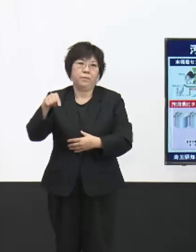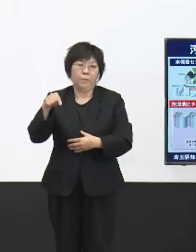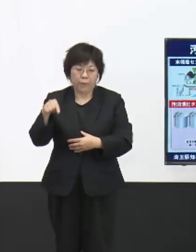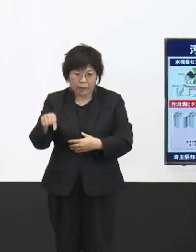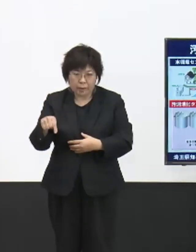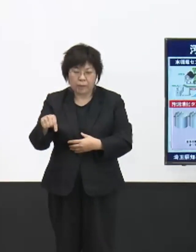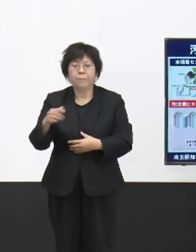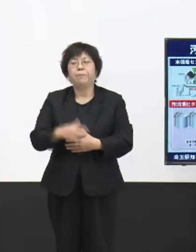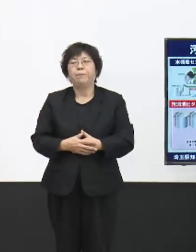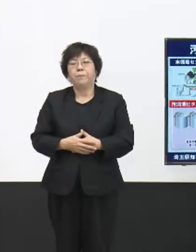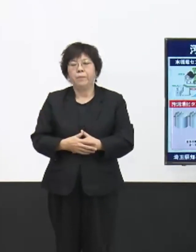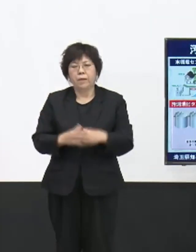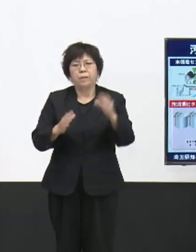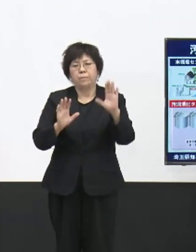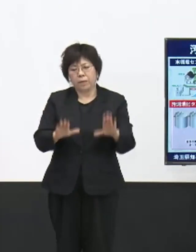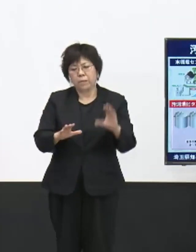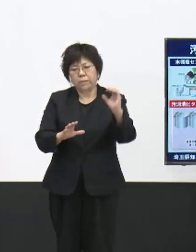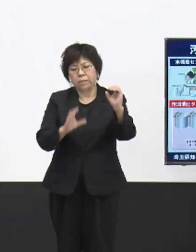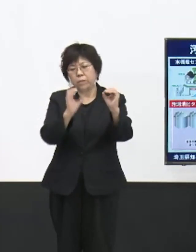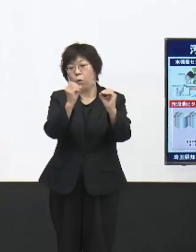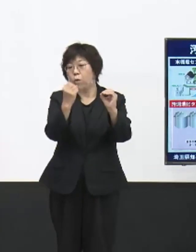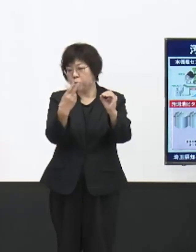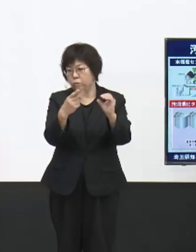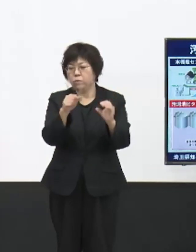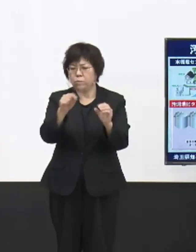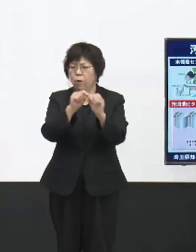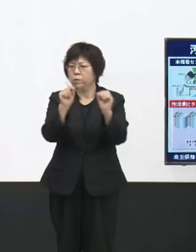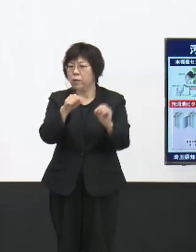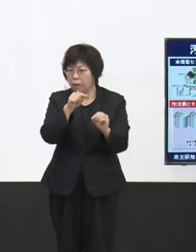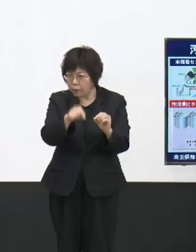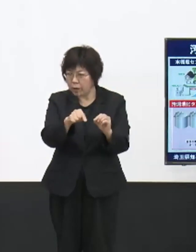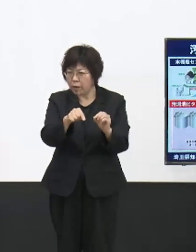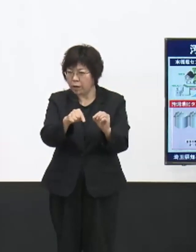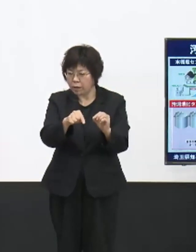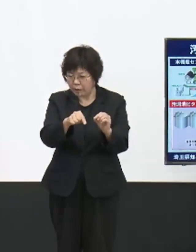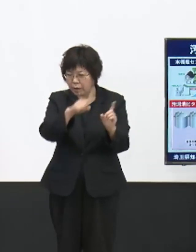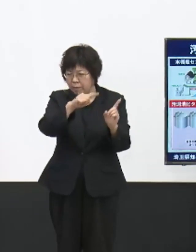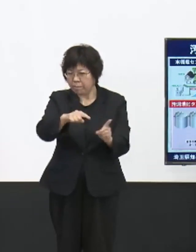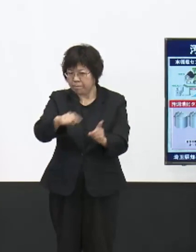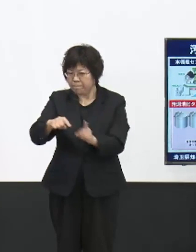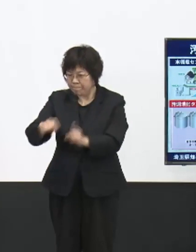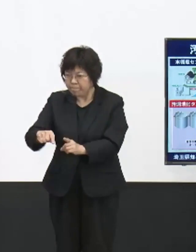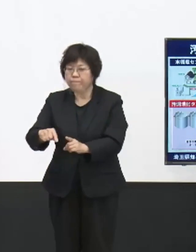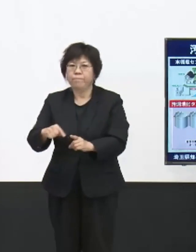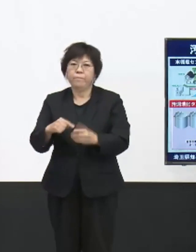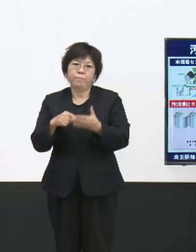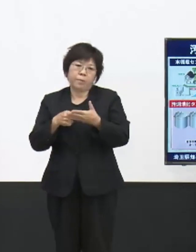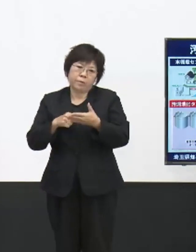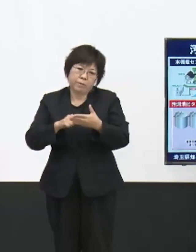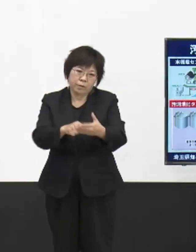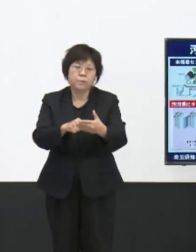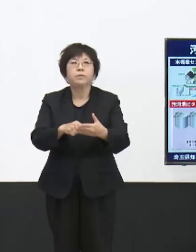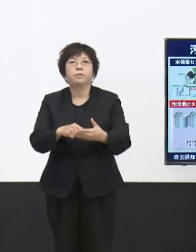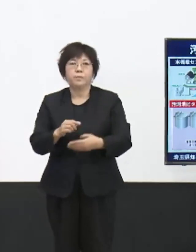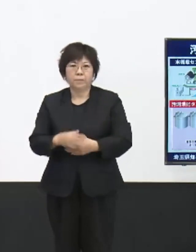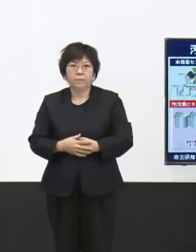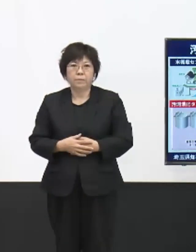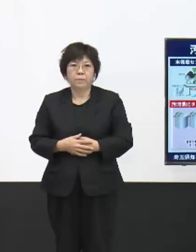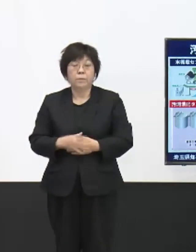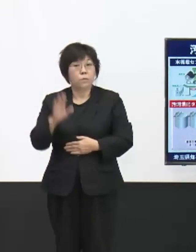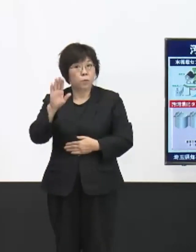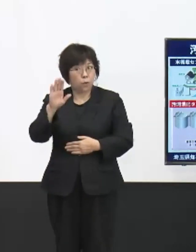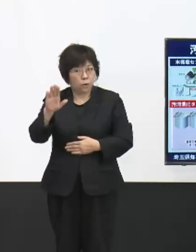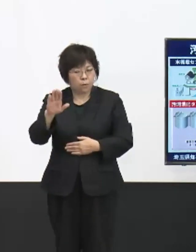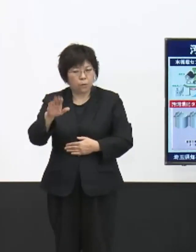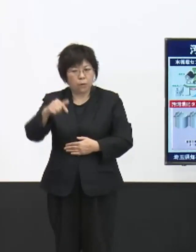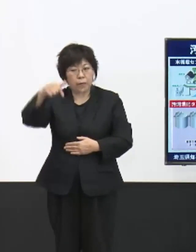困難が多い温室効果ガスの削減が一歩ずつ進んでいくことを期待したいと思います。今後も下水資源